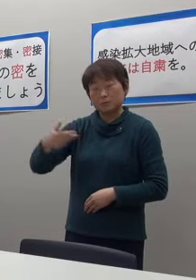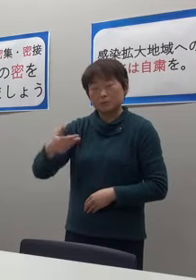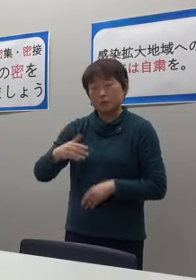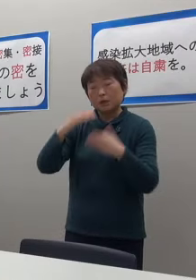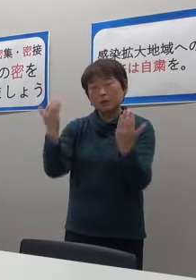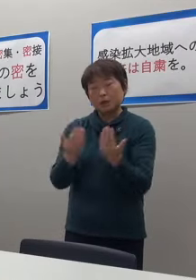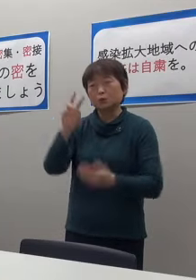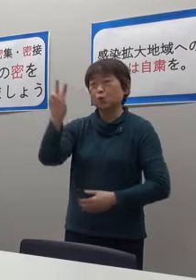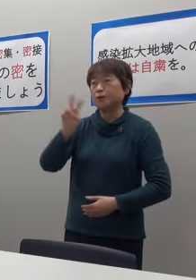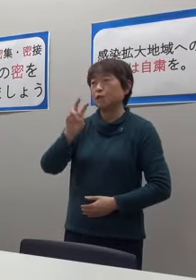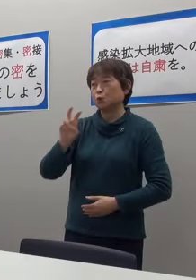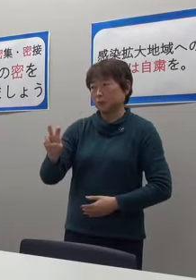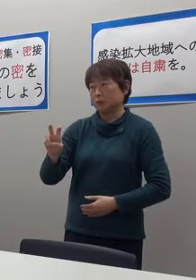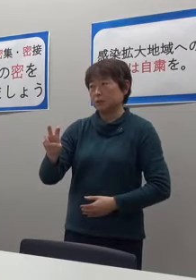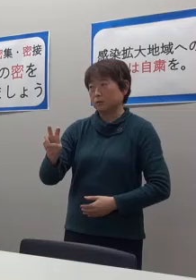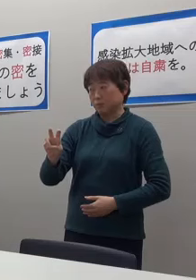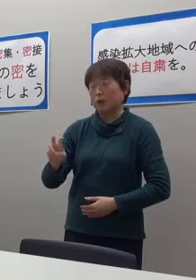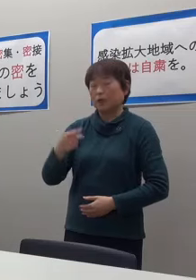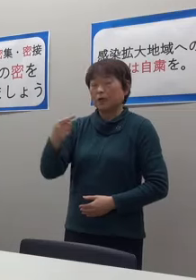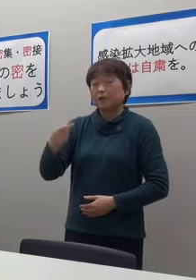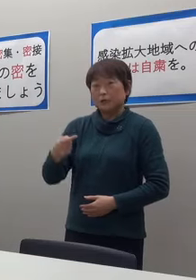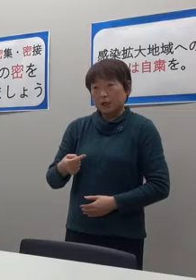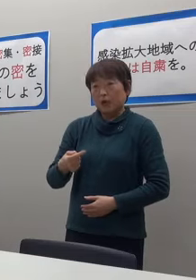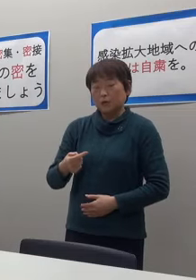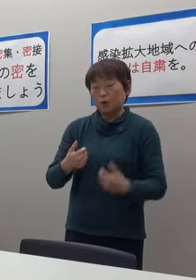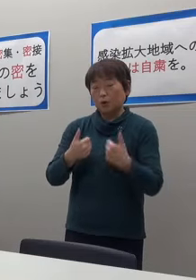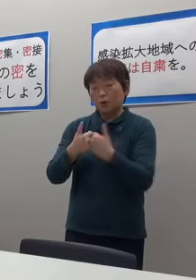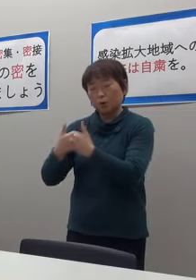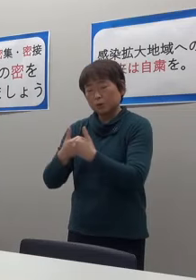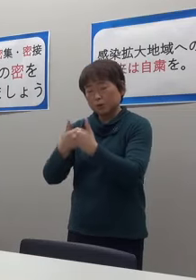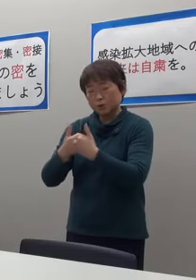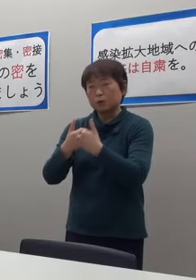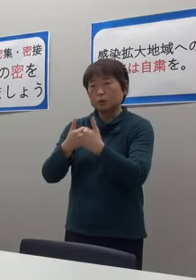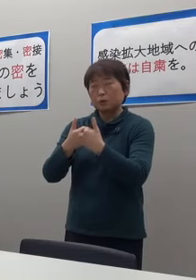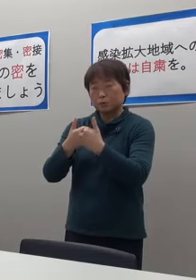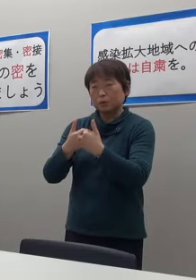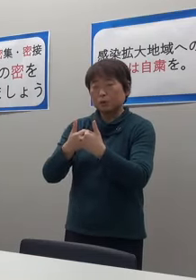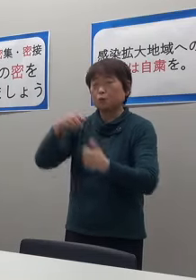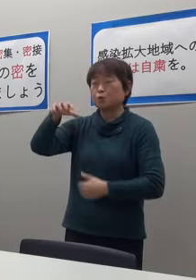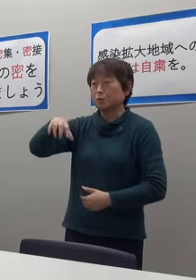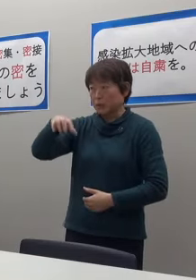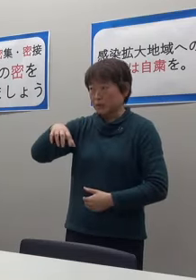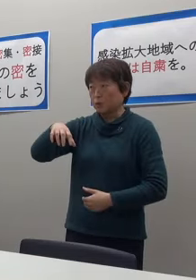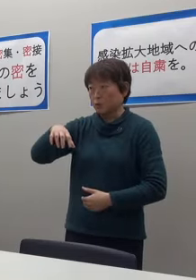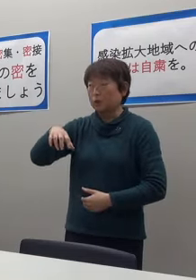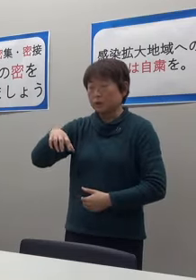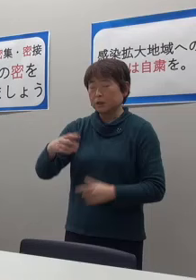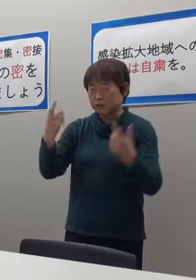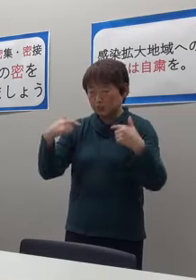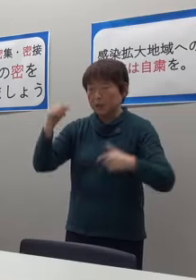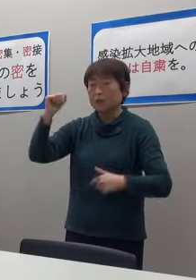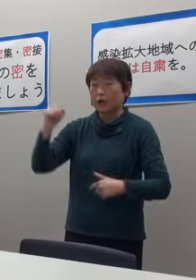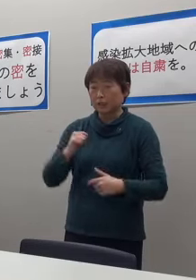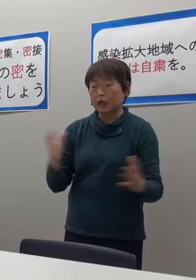のミーティングする場所で、集まって、まあ、会議などをしていたということですか。毎朝